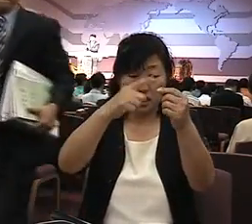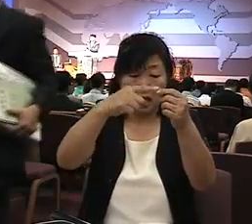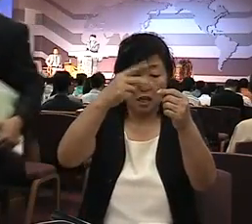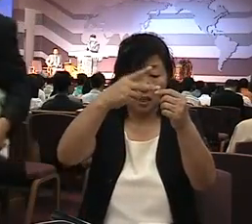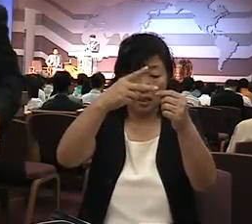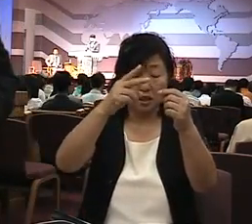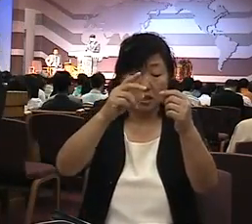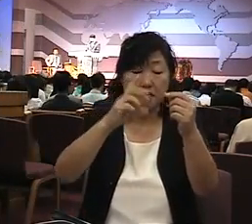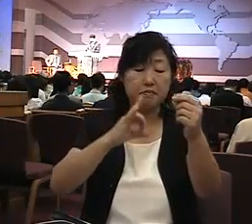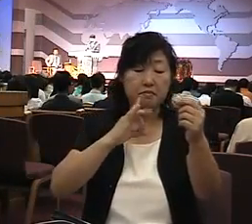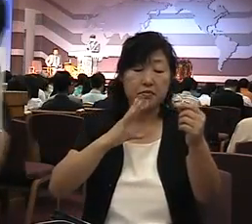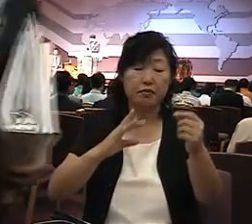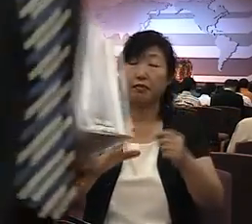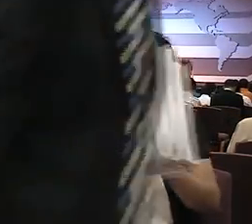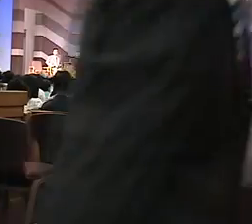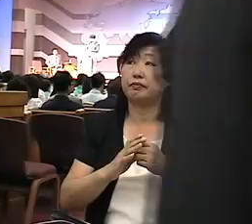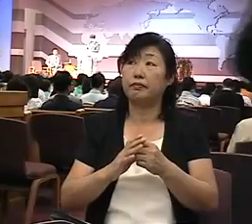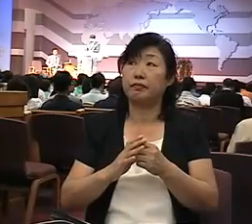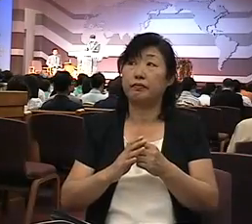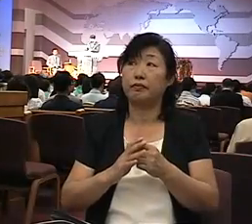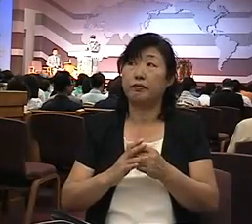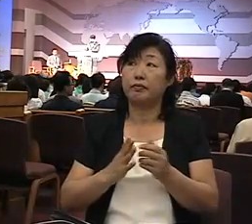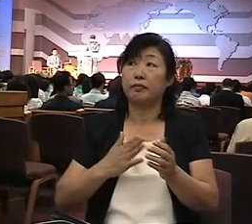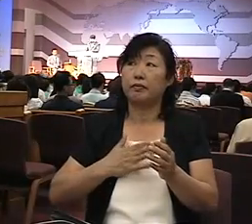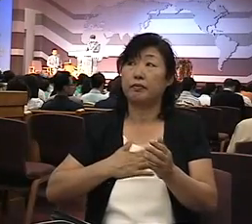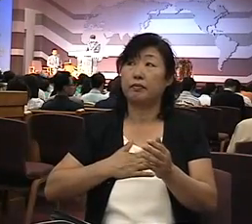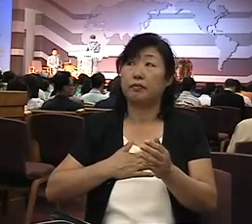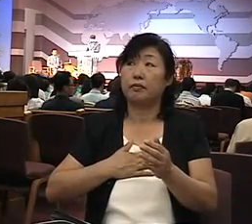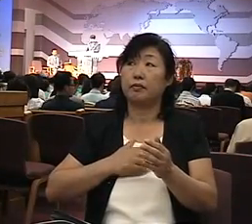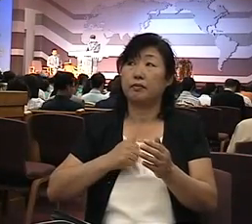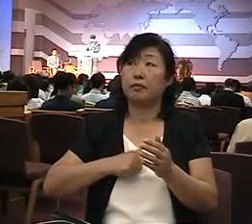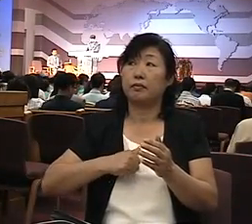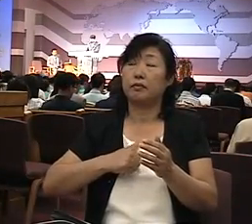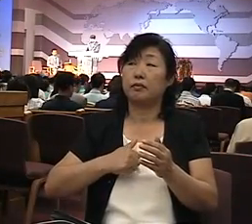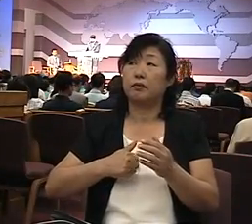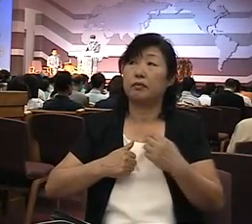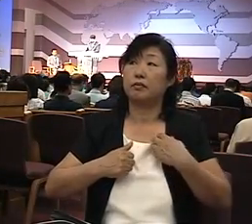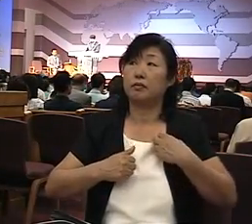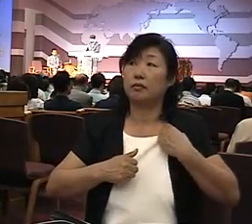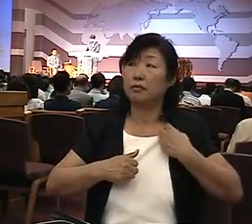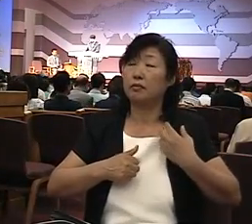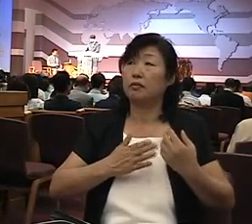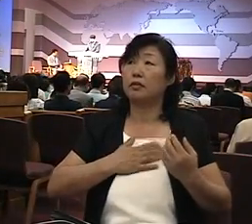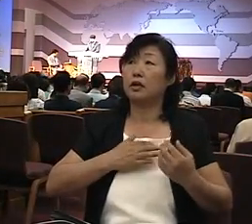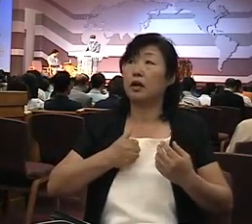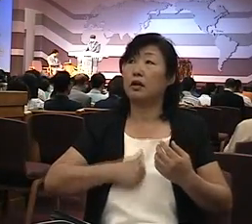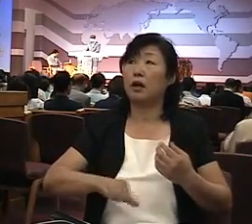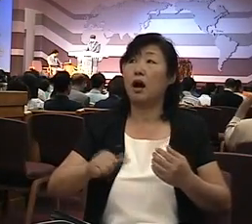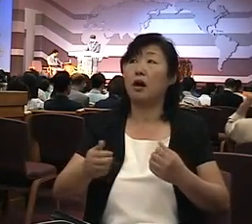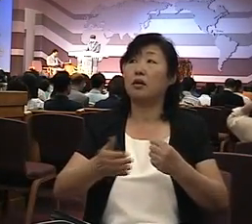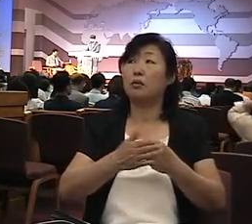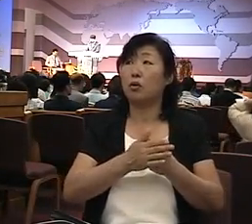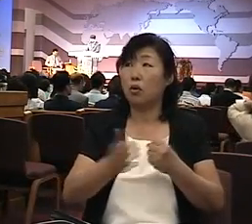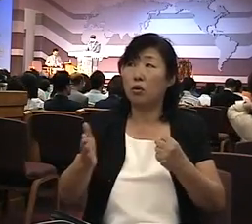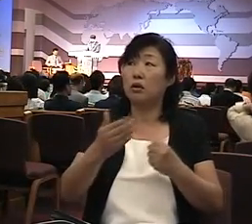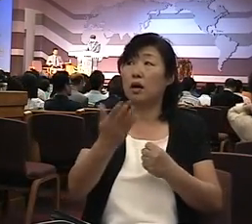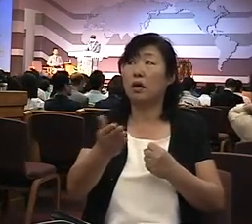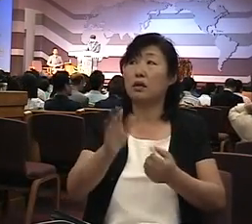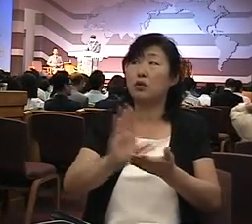찾으셔서 한 목소리로 함께 읽도록 하겠습니다. 같이 읽습니다. 시작. 내 아들아, 그러므로 내가 그리스도